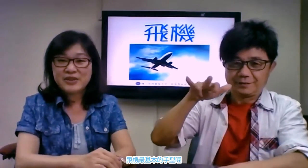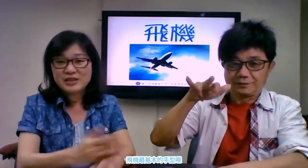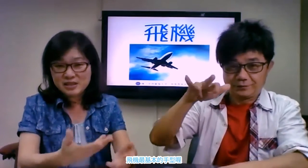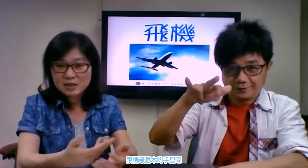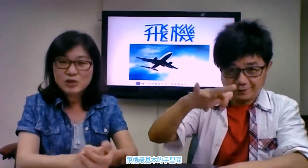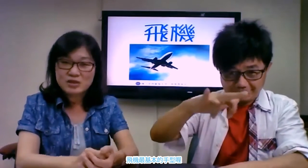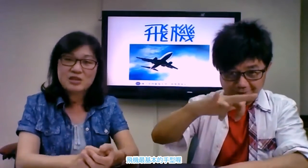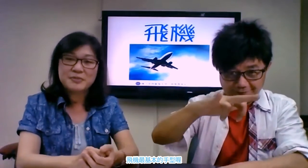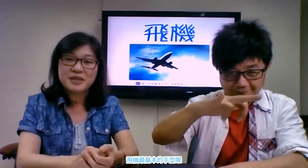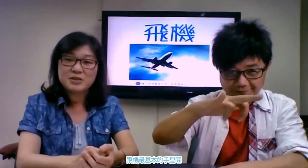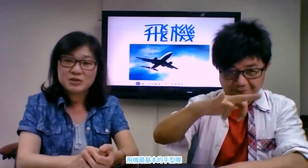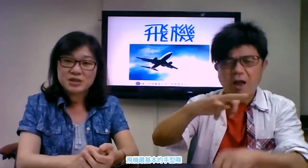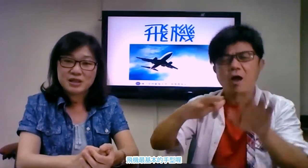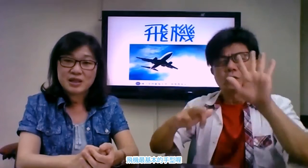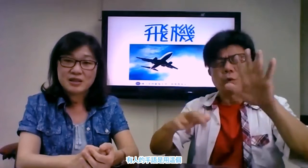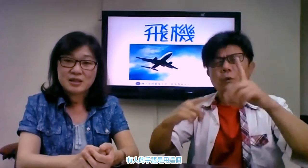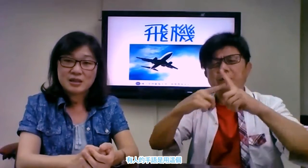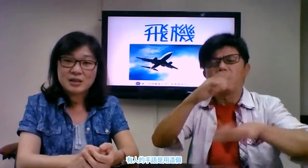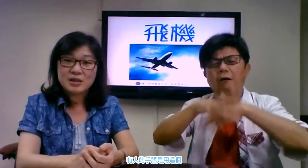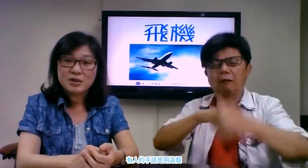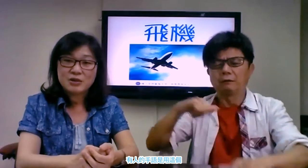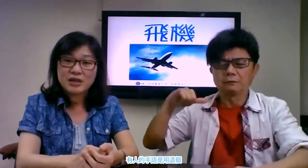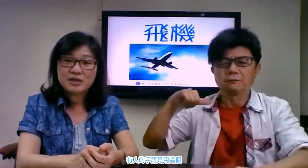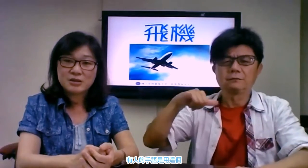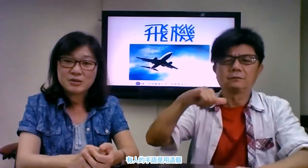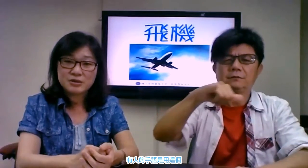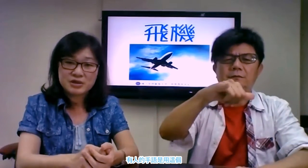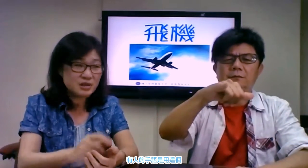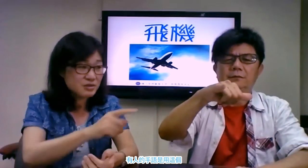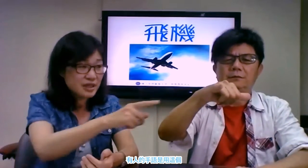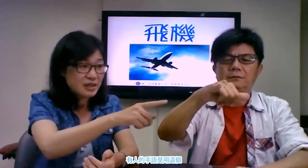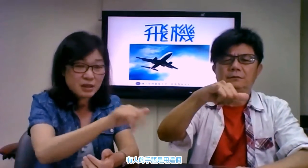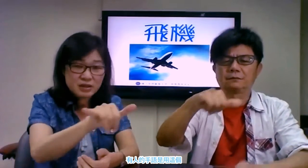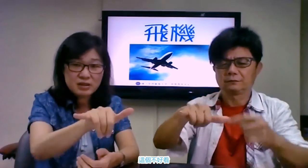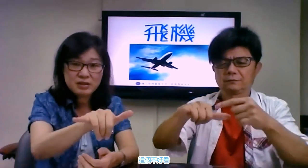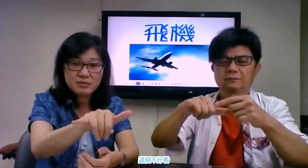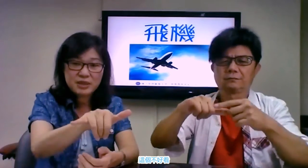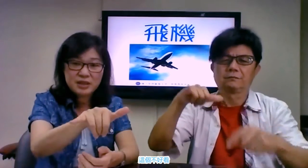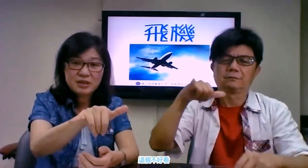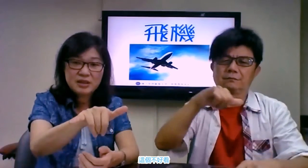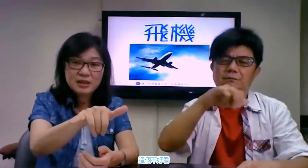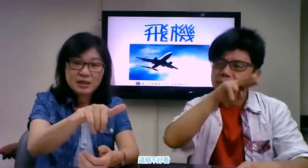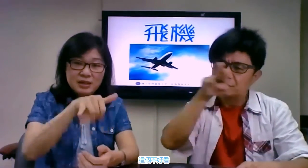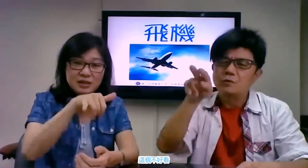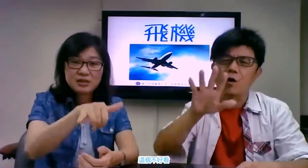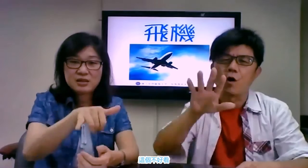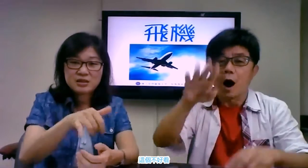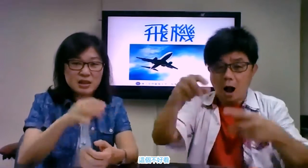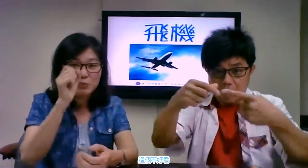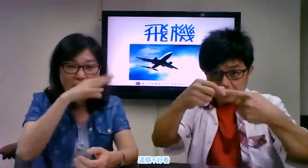飞机这个最基本的手型了，有人的手语是用这个。名，这个不好